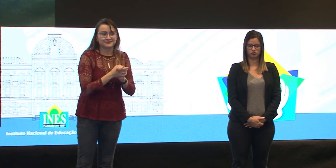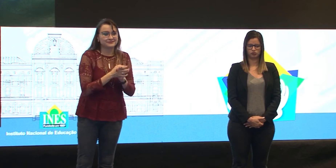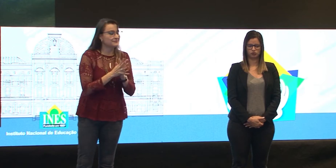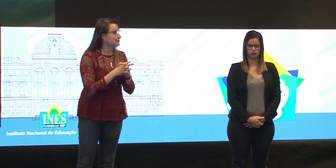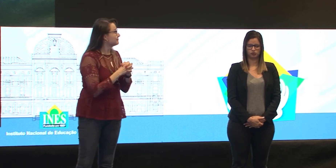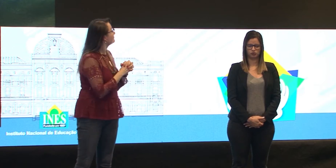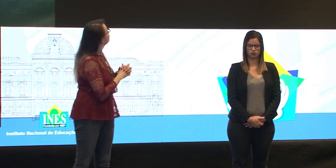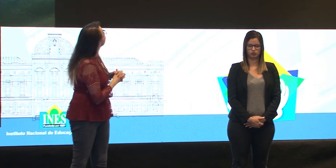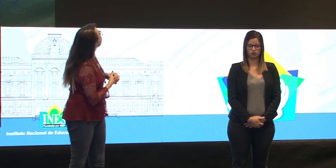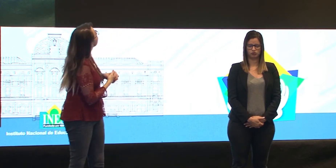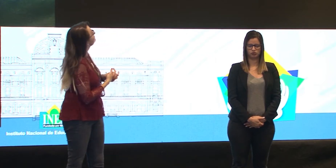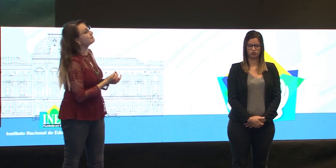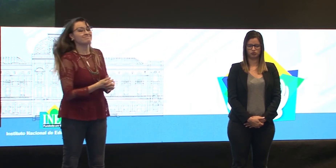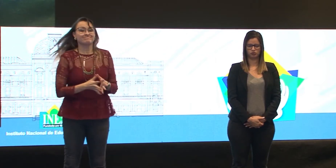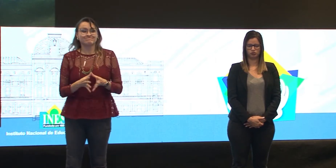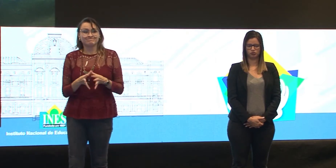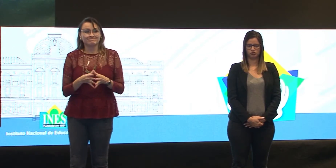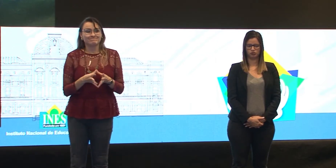Peço desculpas.